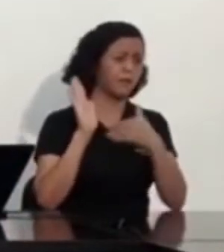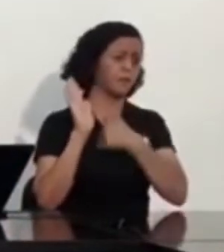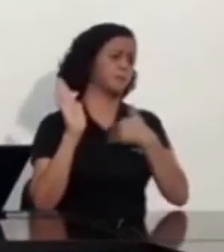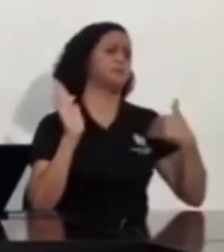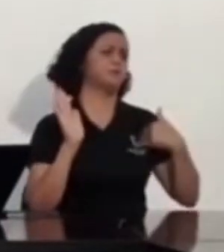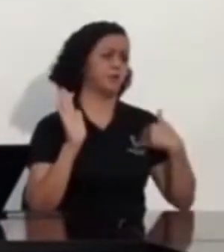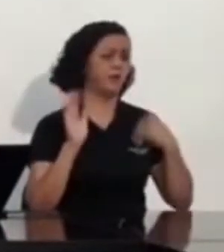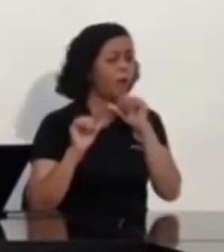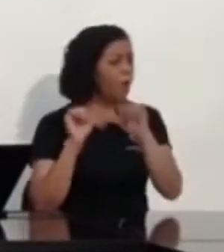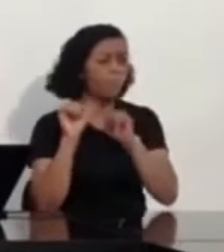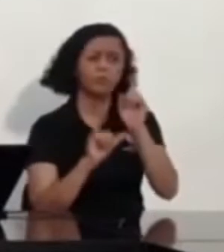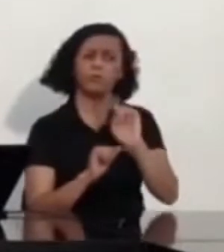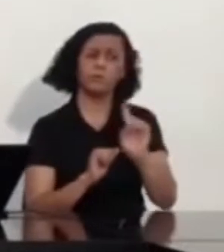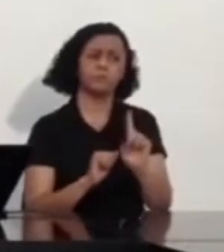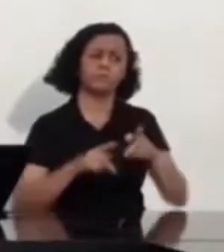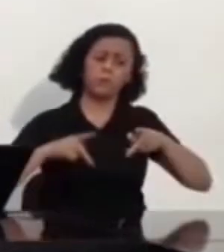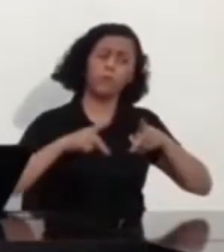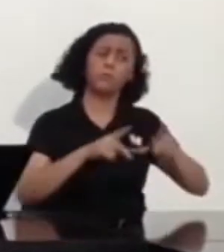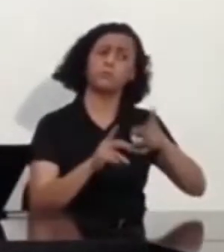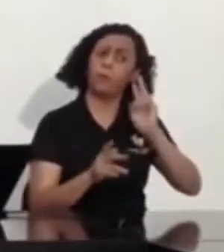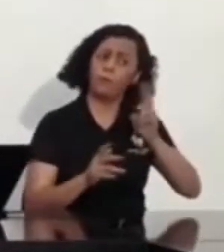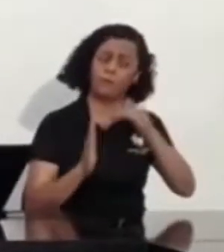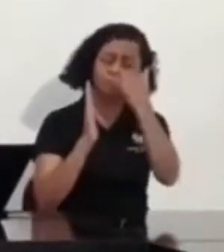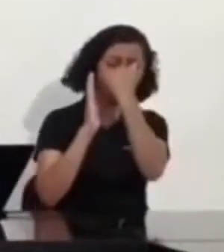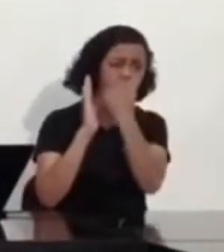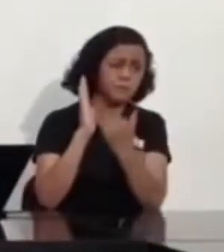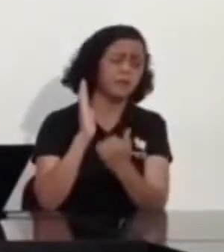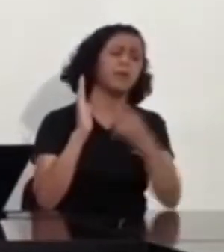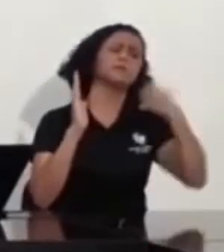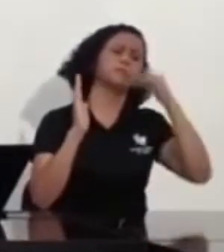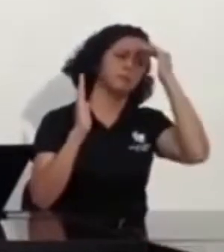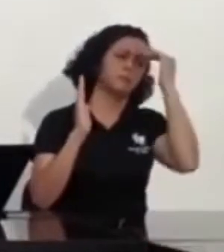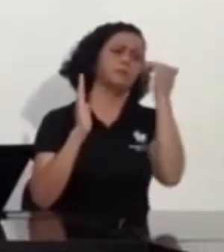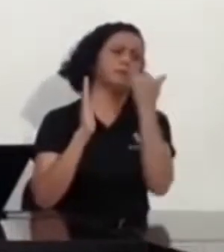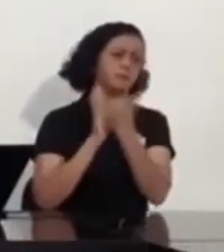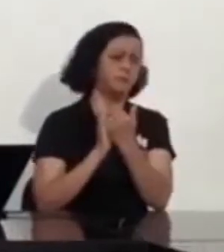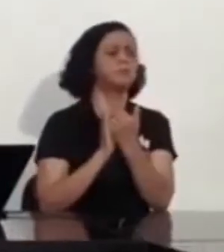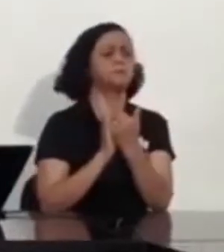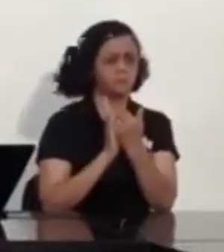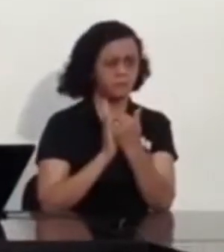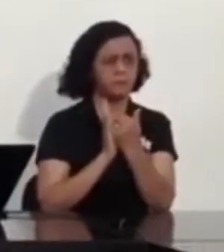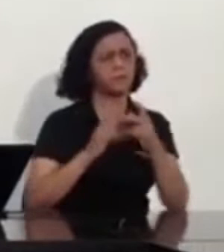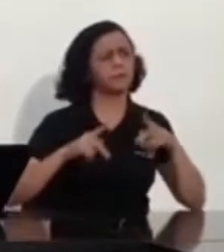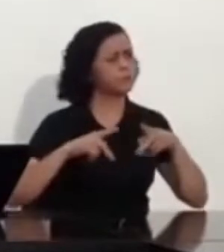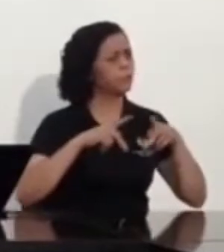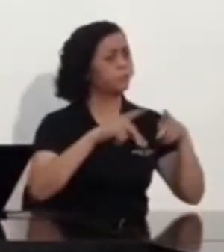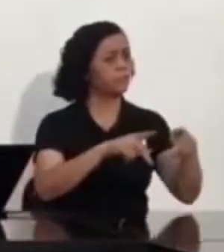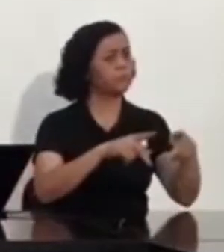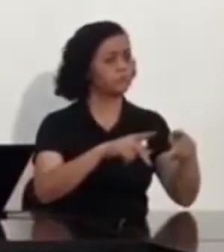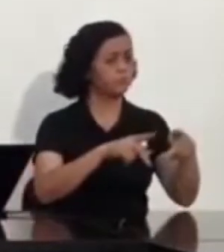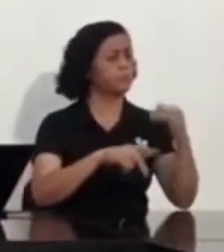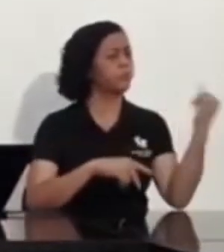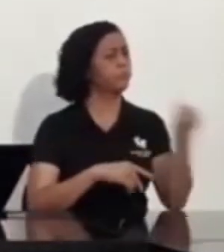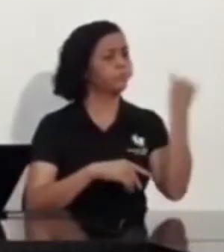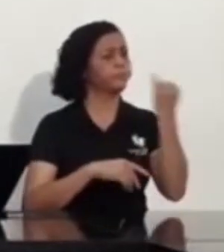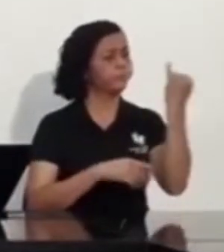mudaram. Todas aquelas ações não farmacológicas, como nós referimos, elas continuam sendo extremamente